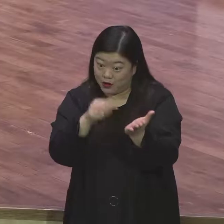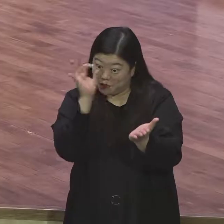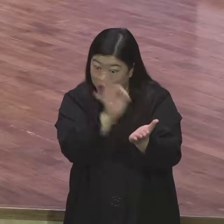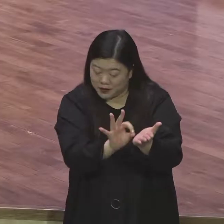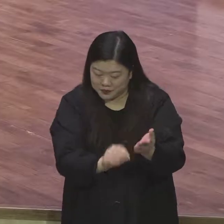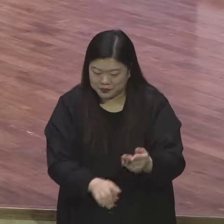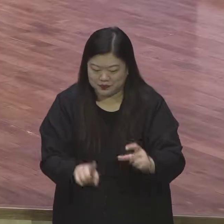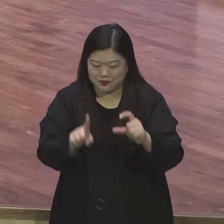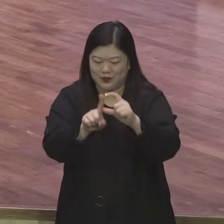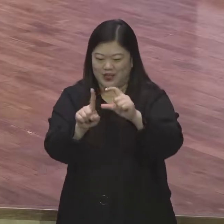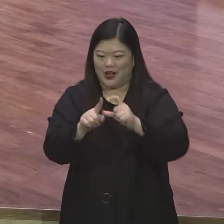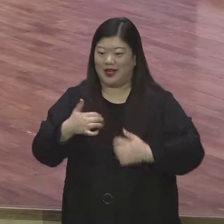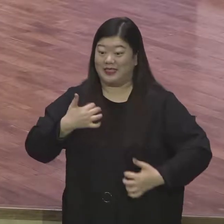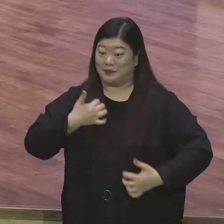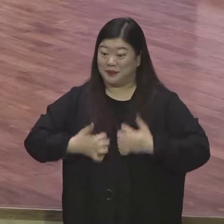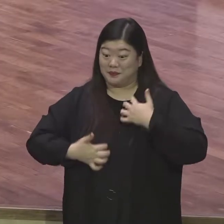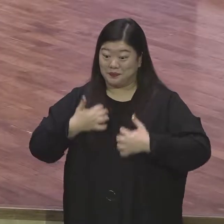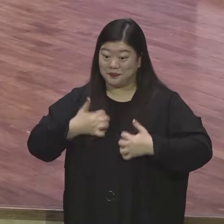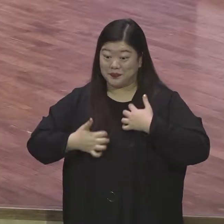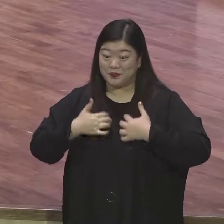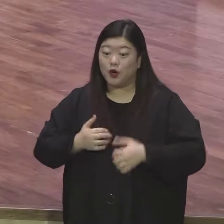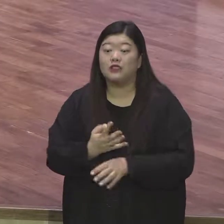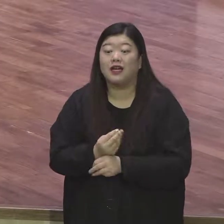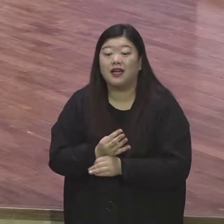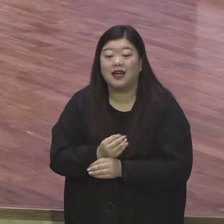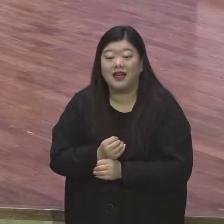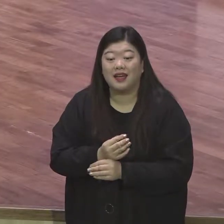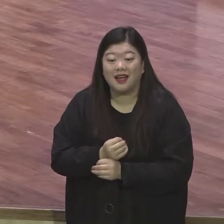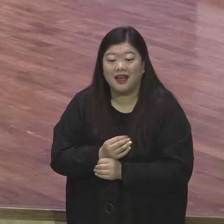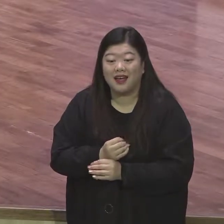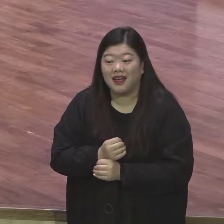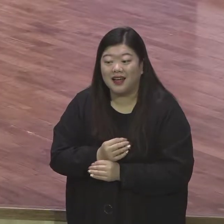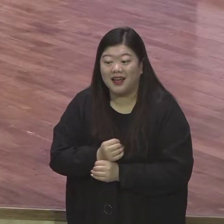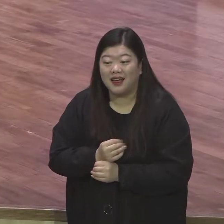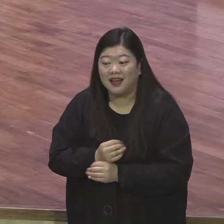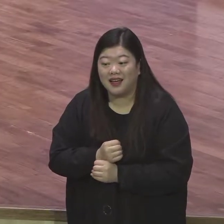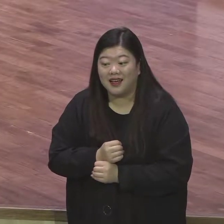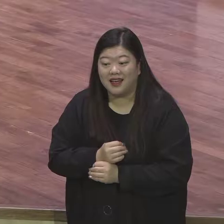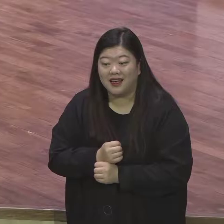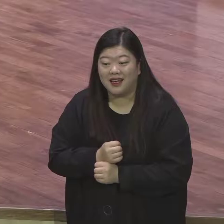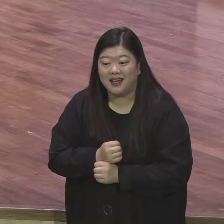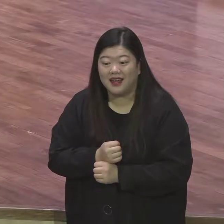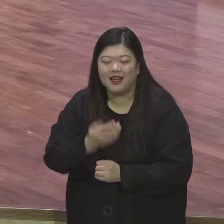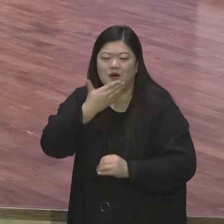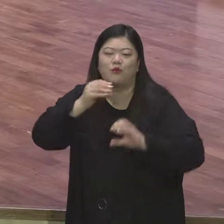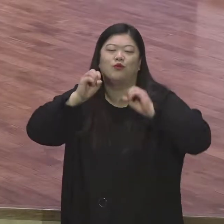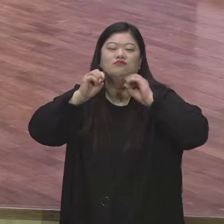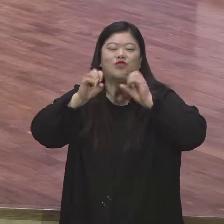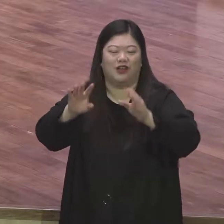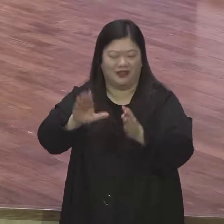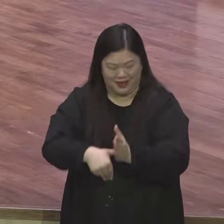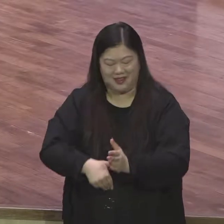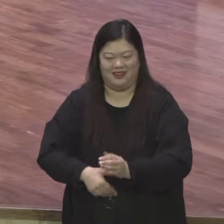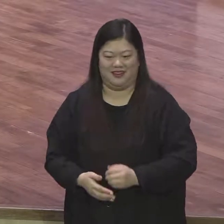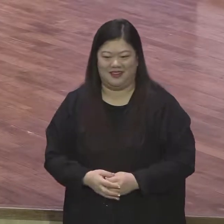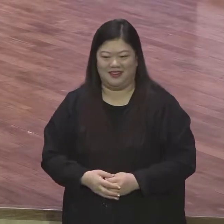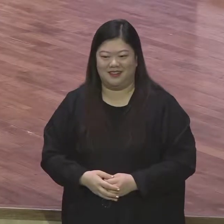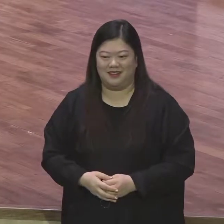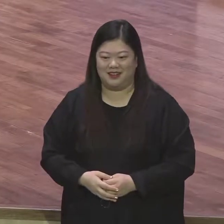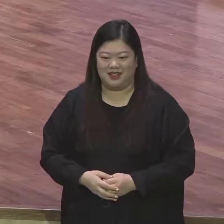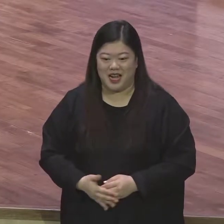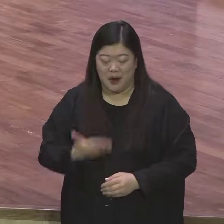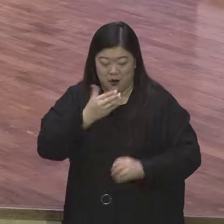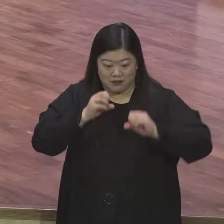오직 한 가지 초점에 맞춰져 있어요. 그것이 뭐냐? 바로 복음 전파다 그랬어요.